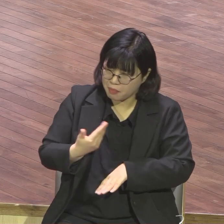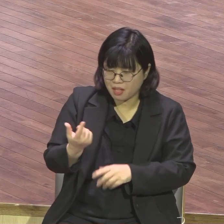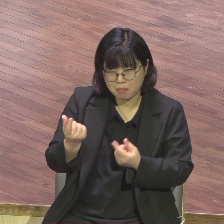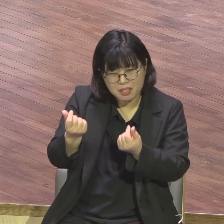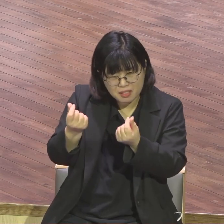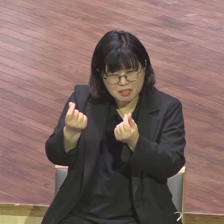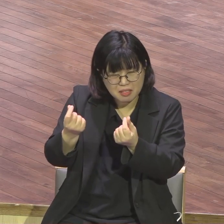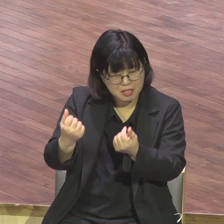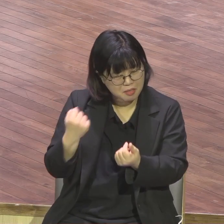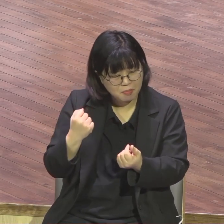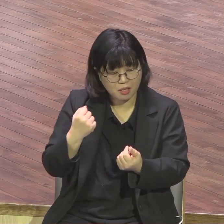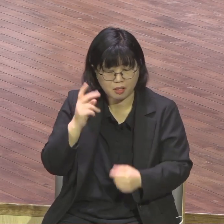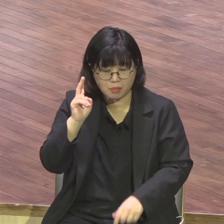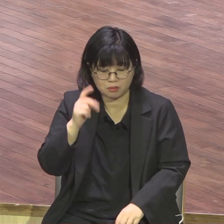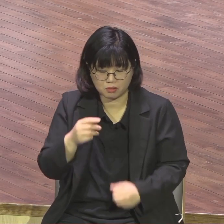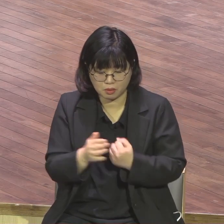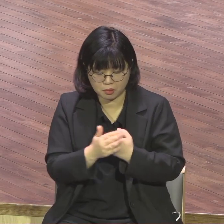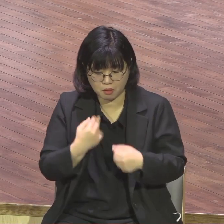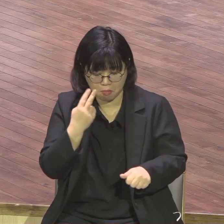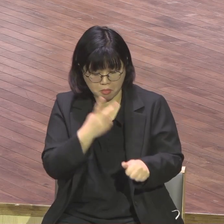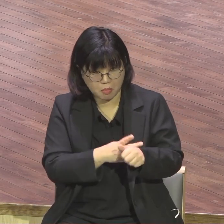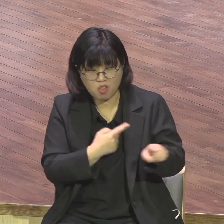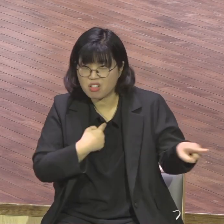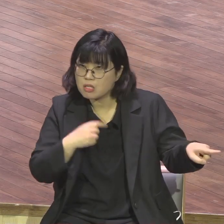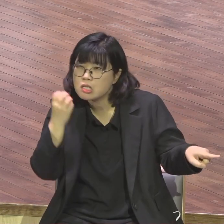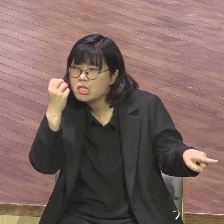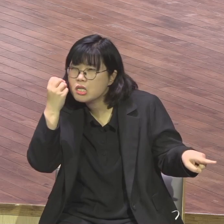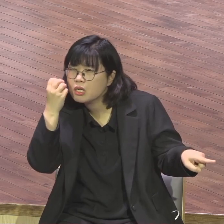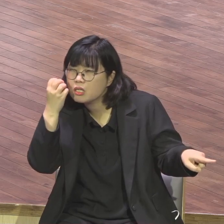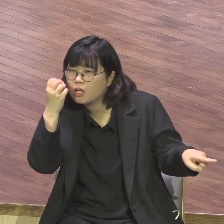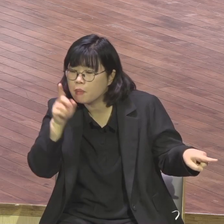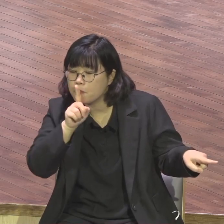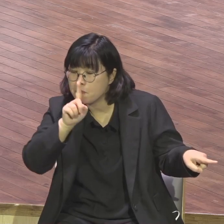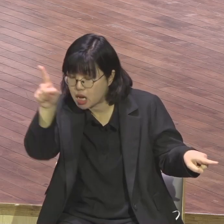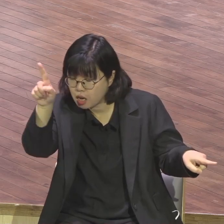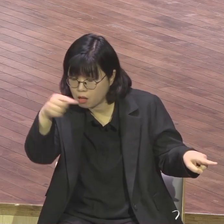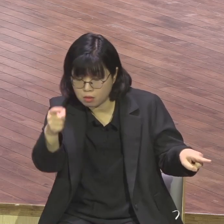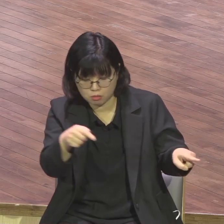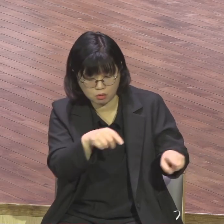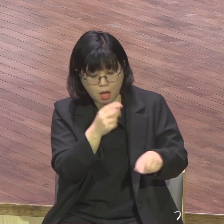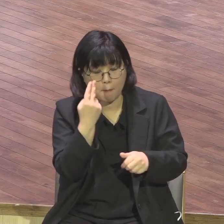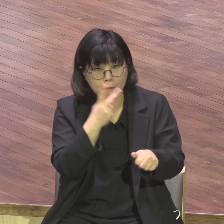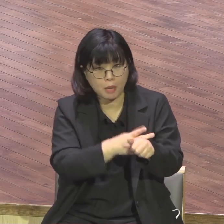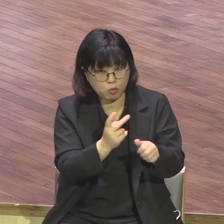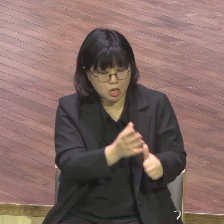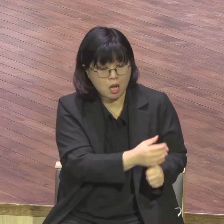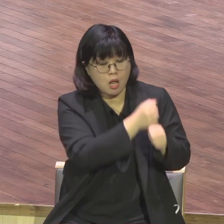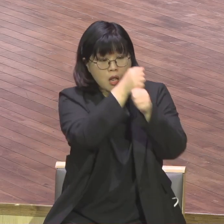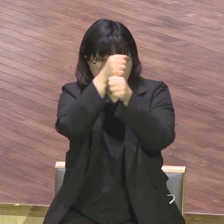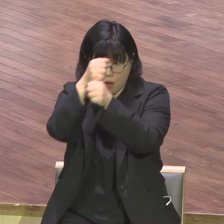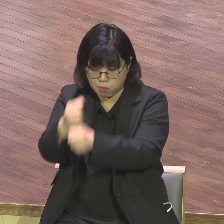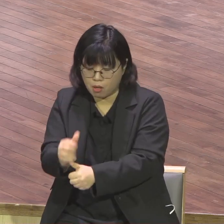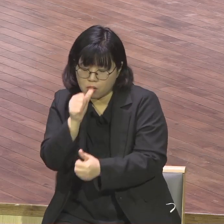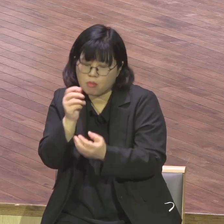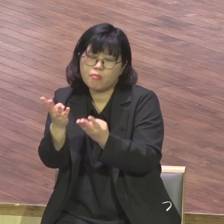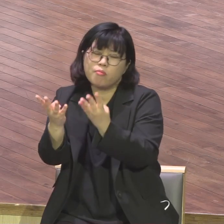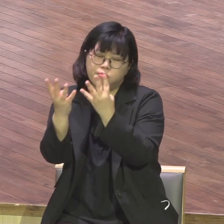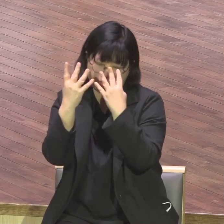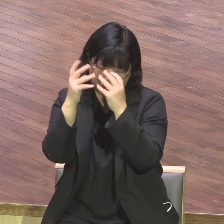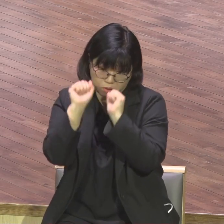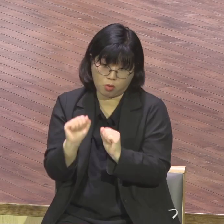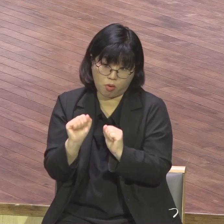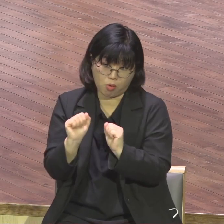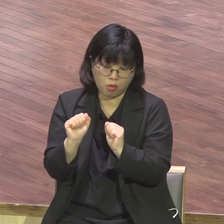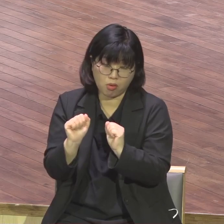감옥에 쳐넣어버렸어요. 얼마나 조를 잡자고 빼기 좋았으면. 그래서 자 감옥에 들어갔어요.